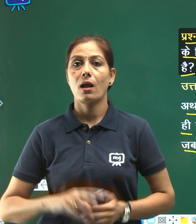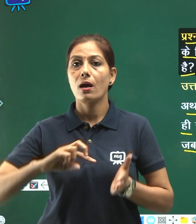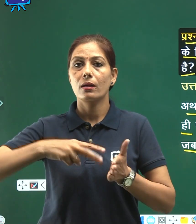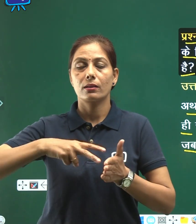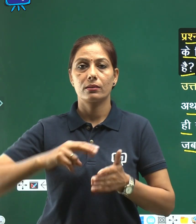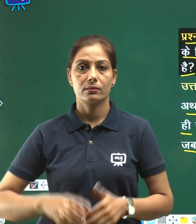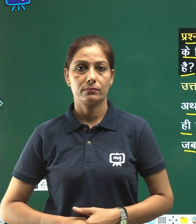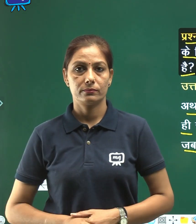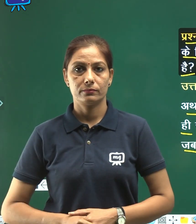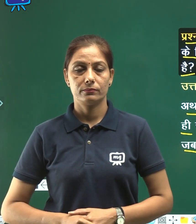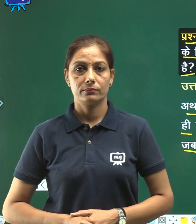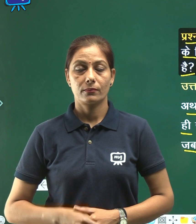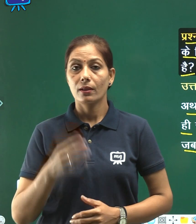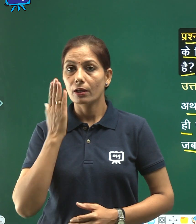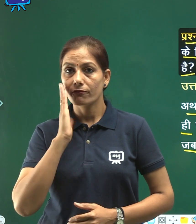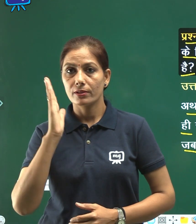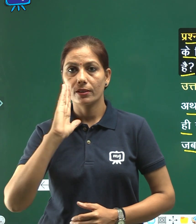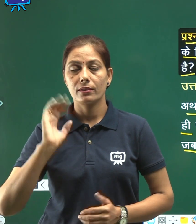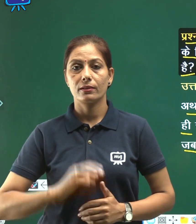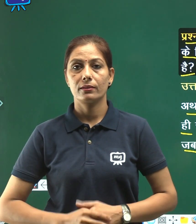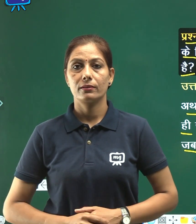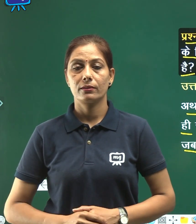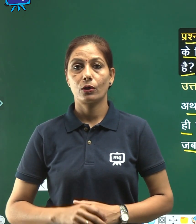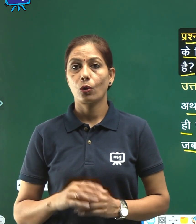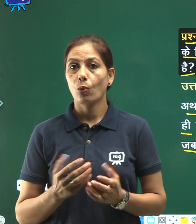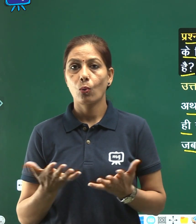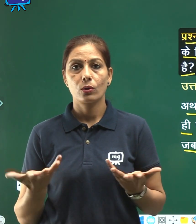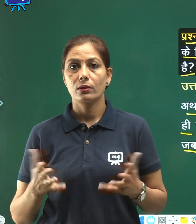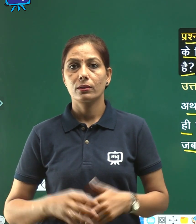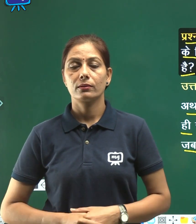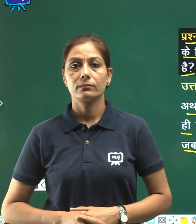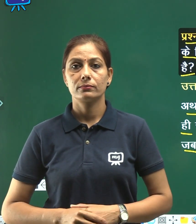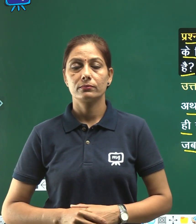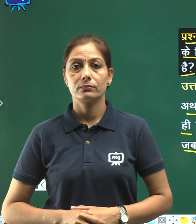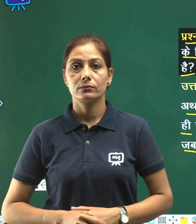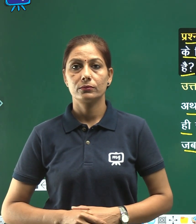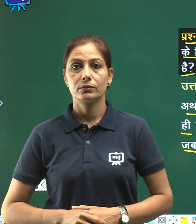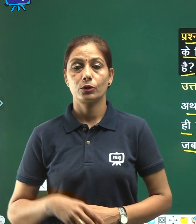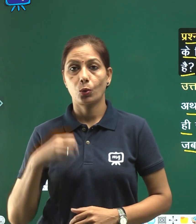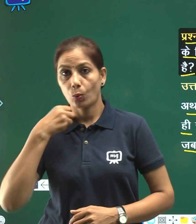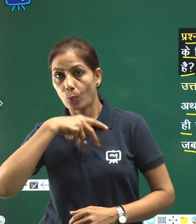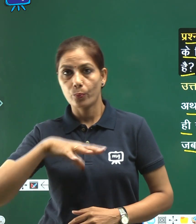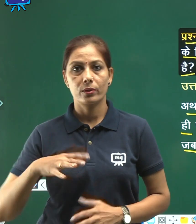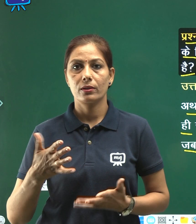अर्थात कविता की कोई उम्र नहीं होती है,